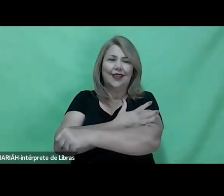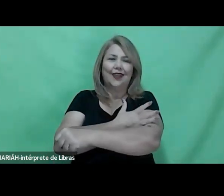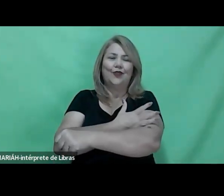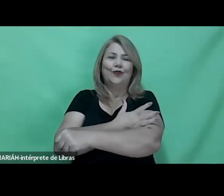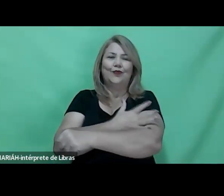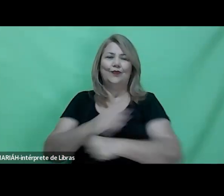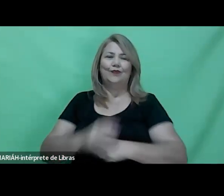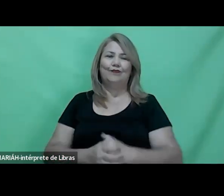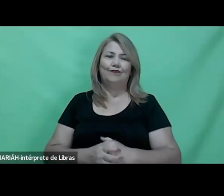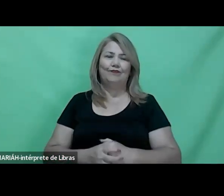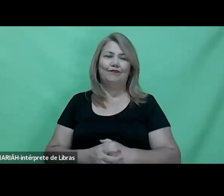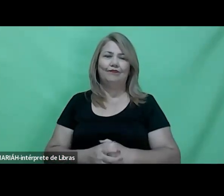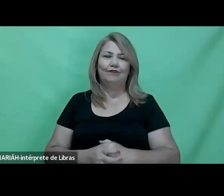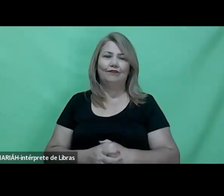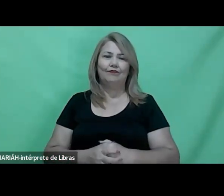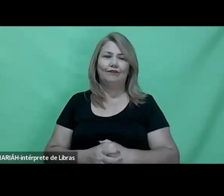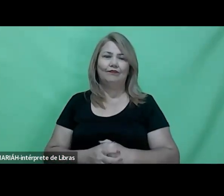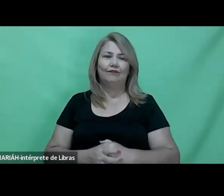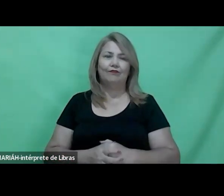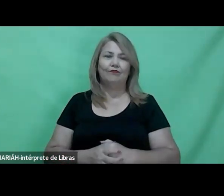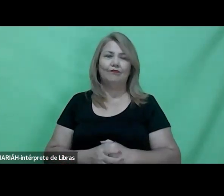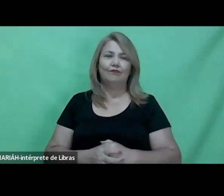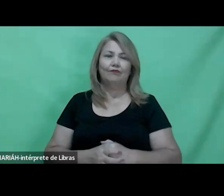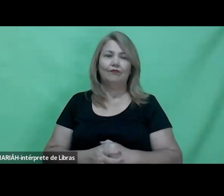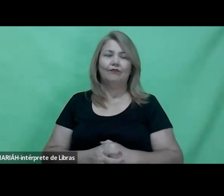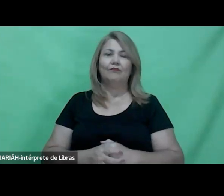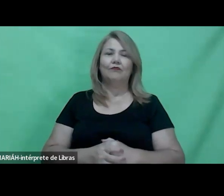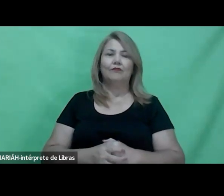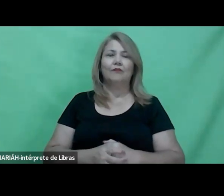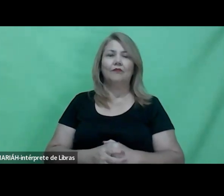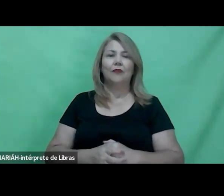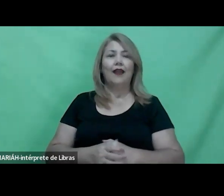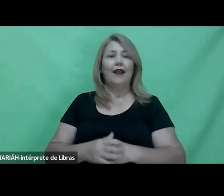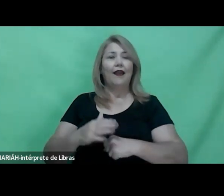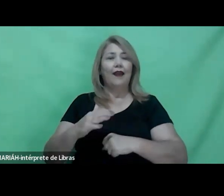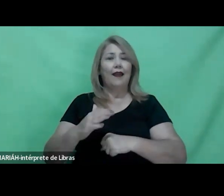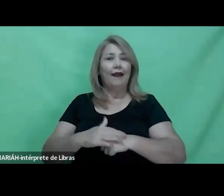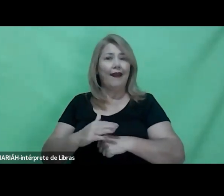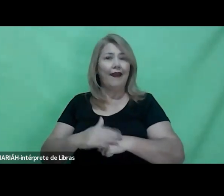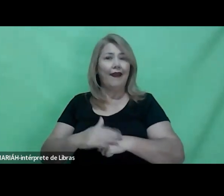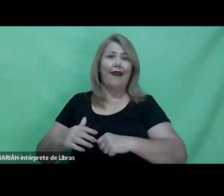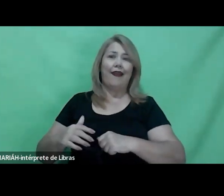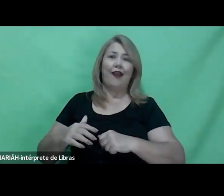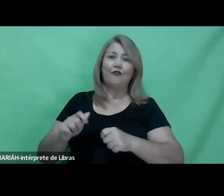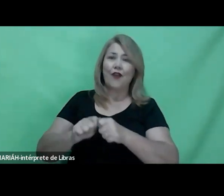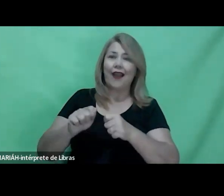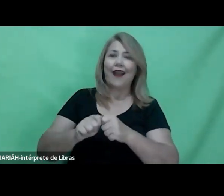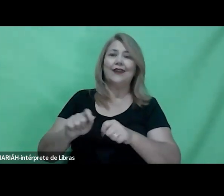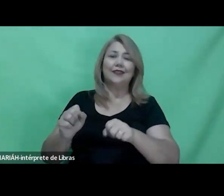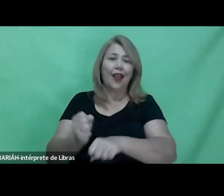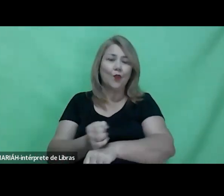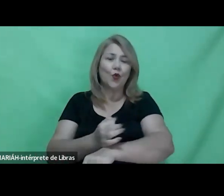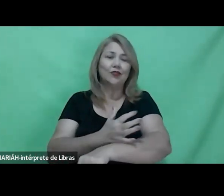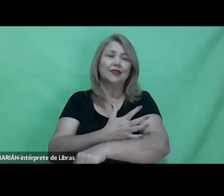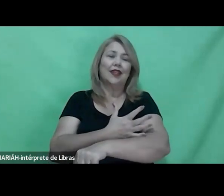reto y bueno a juzgar por su actitud y por y por su emoción sobre todo pude